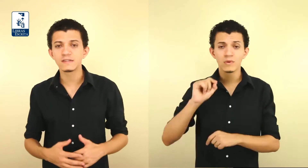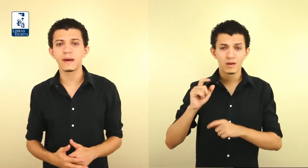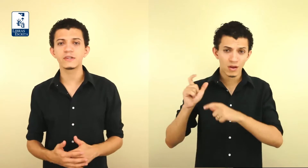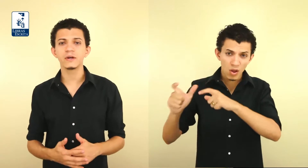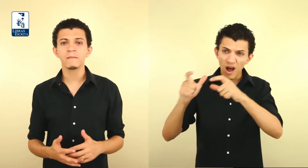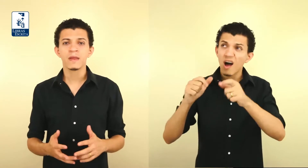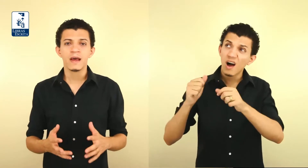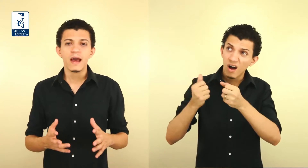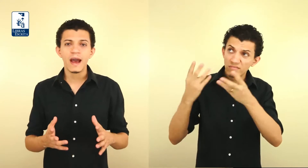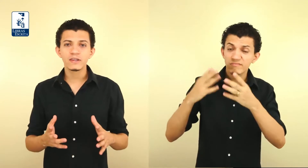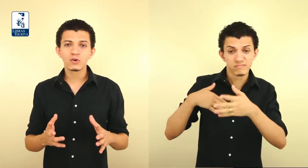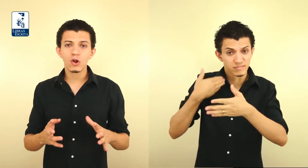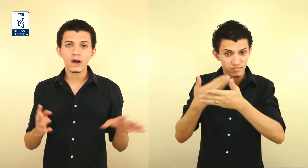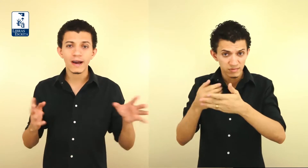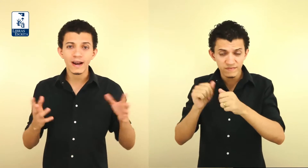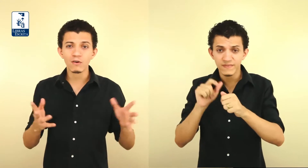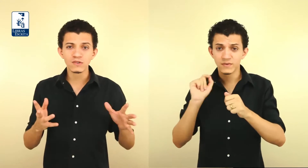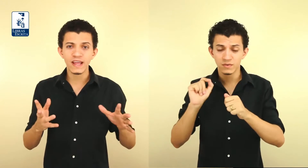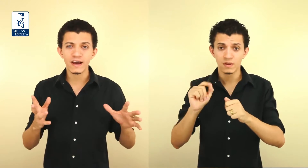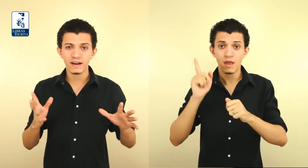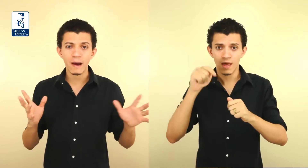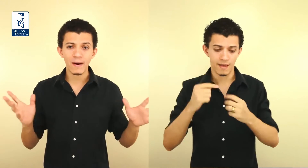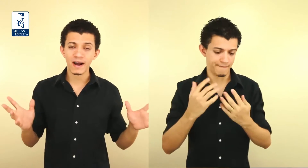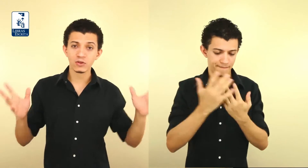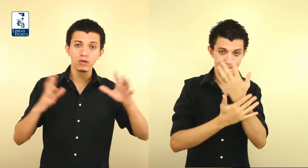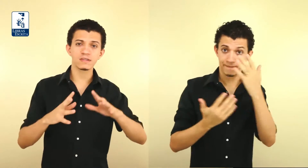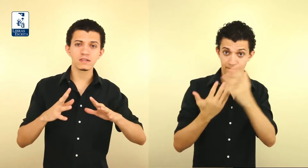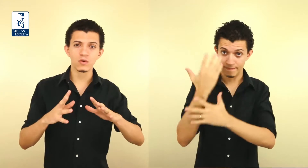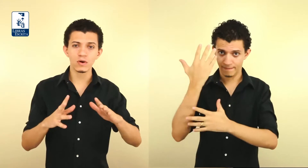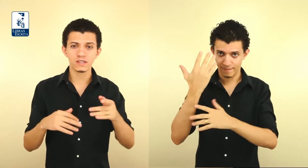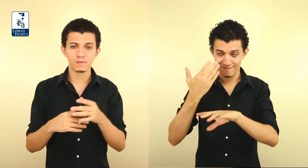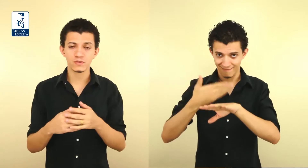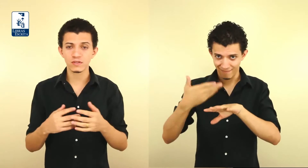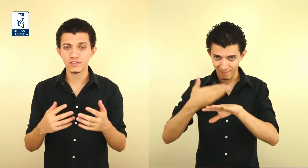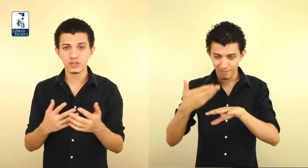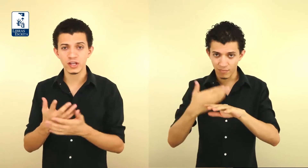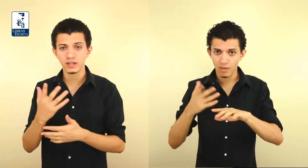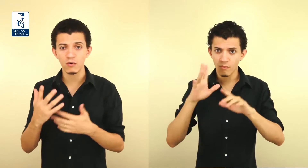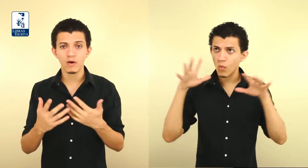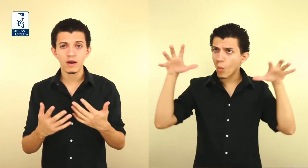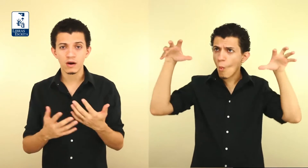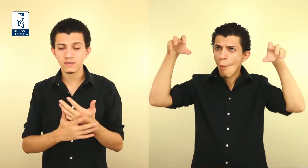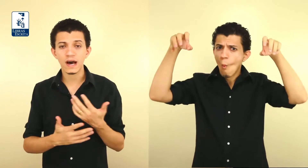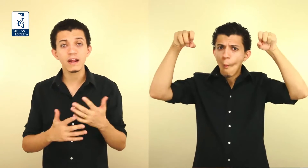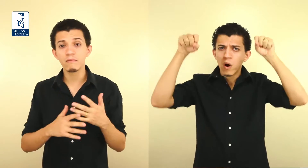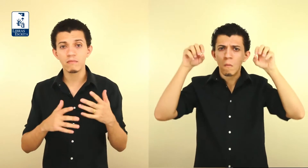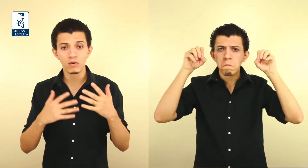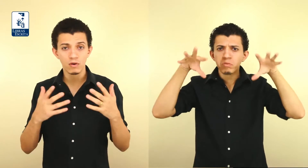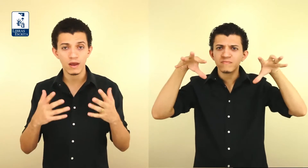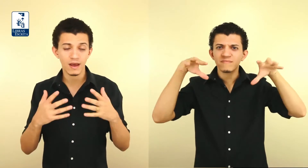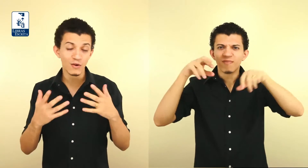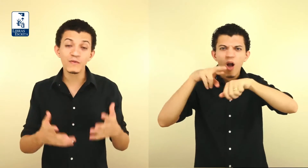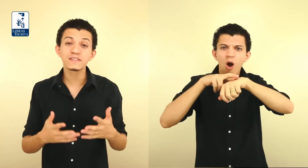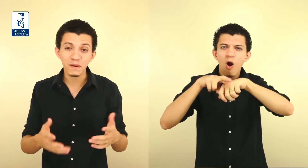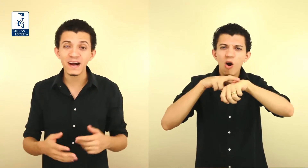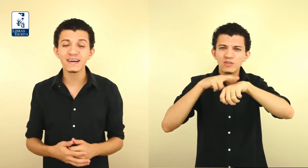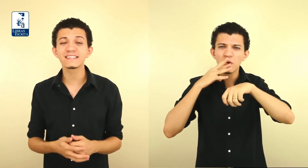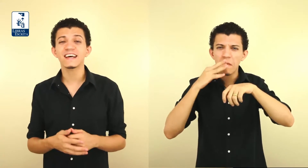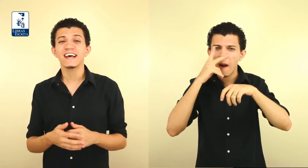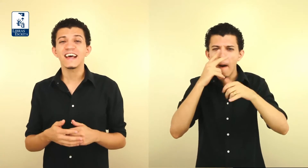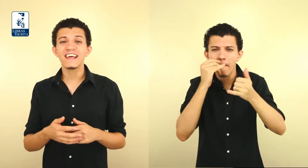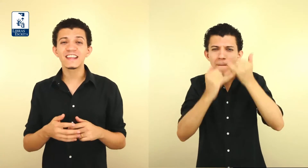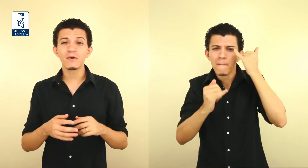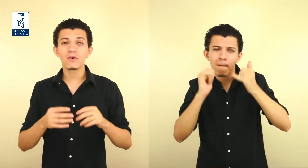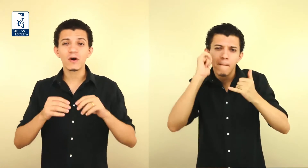isso, infelizmente, de colocar aquela luz negra, né? Apagar todas as luzes, as pessoas vestirem então, calçarem luvas